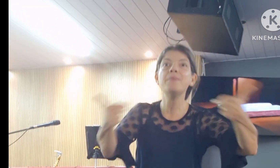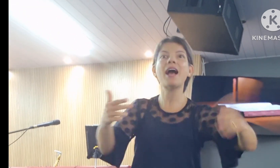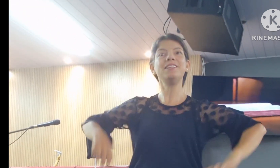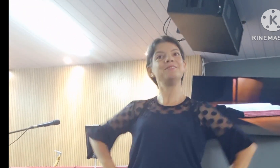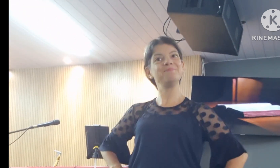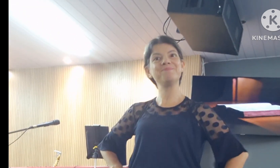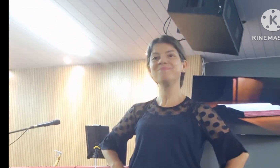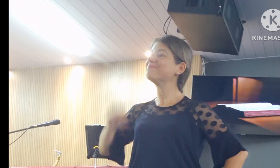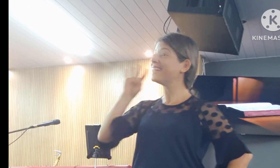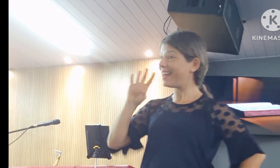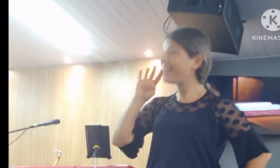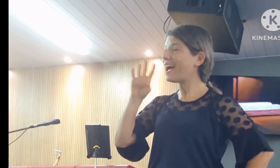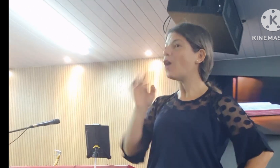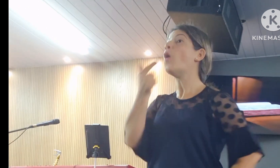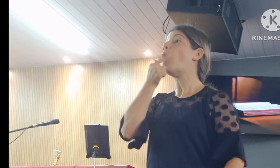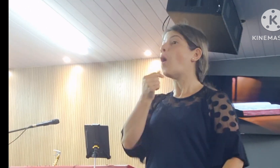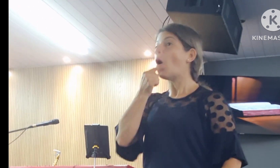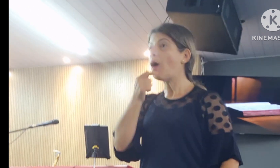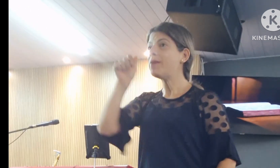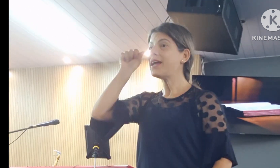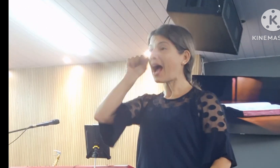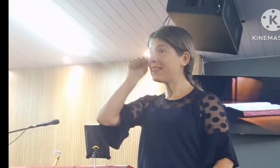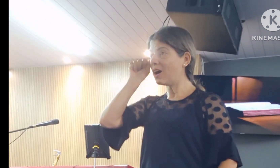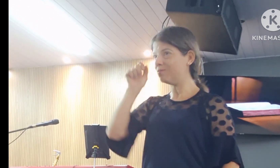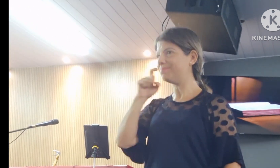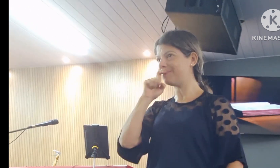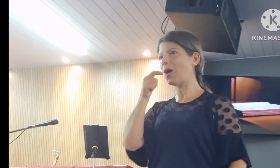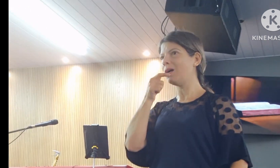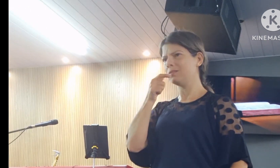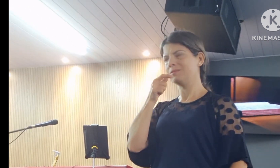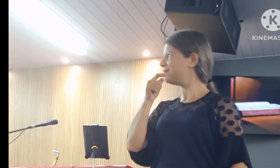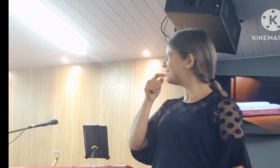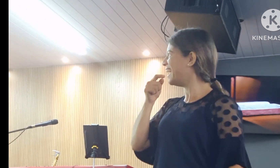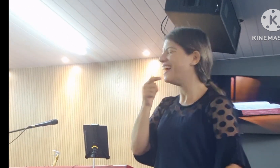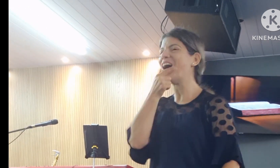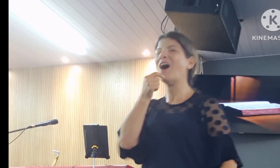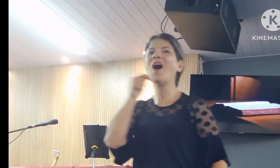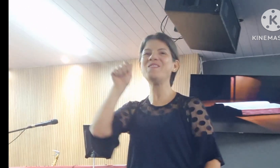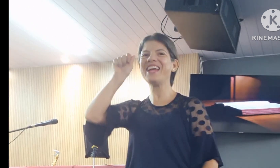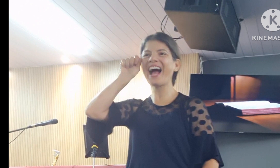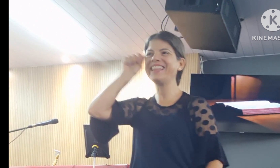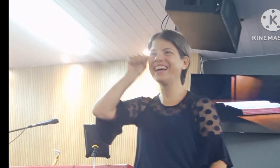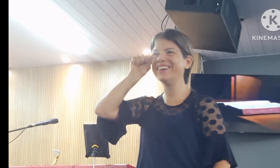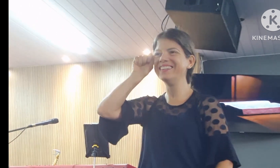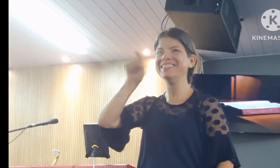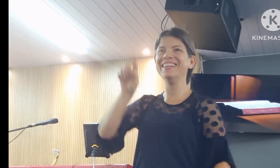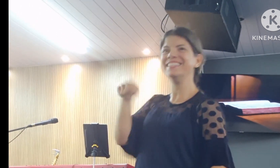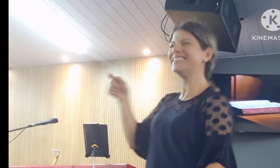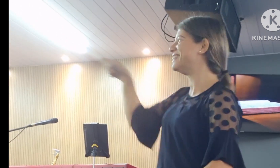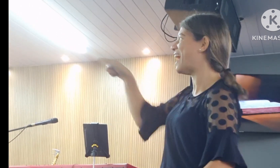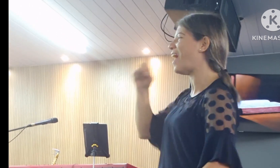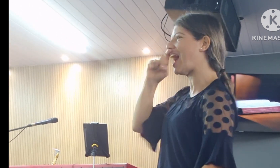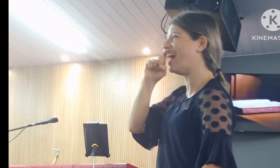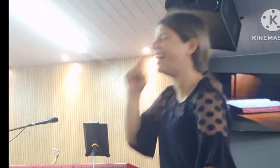A capacidade de andar dele é a mesma que a nossa. Pecado, doença, enfermidades,